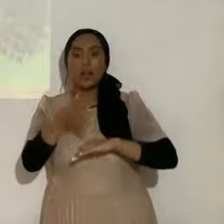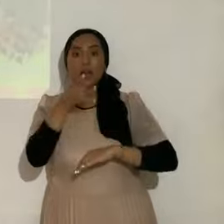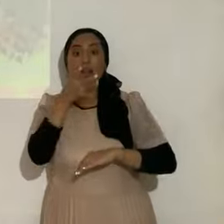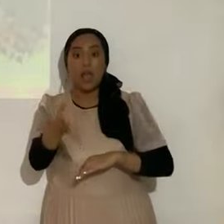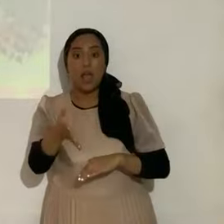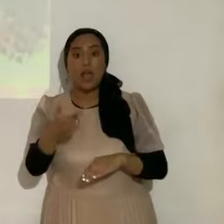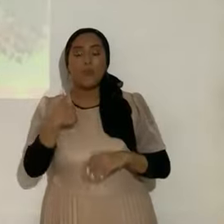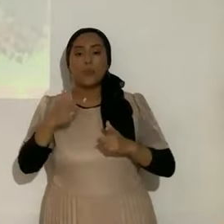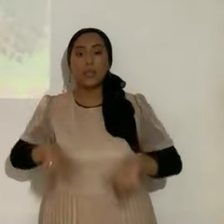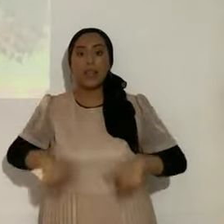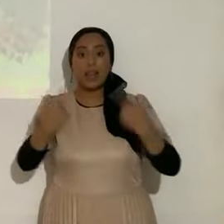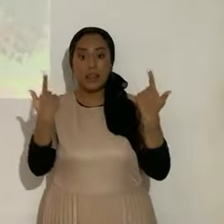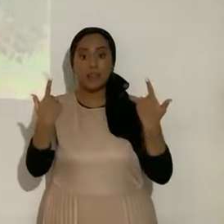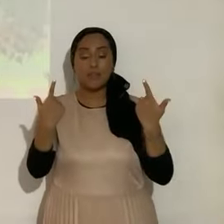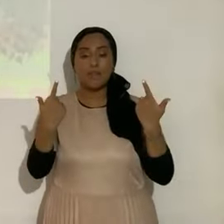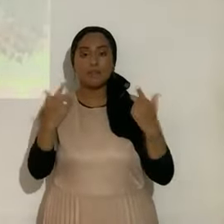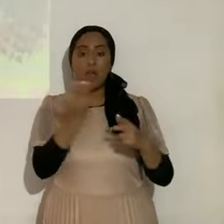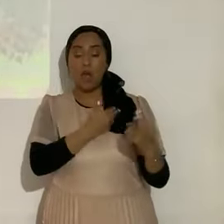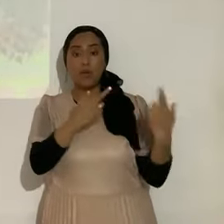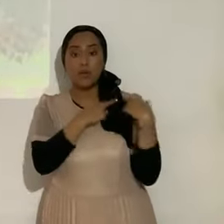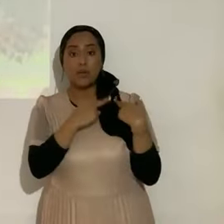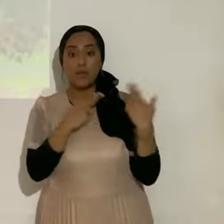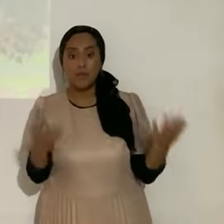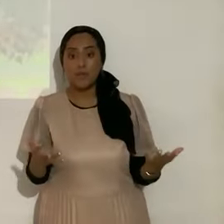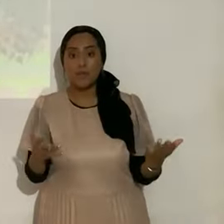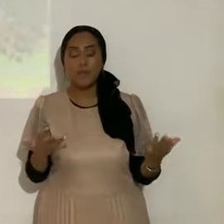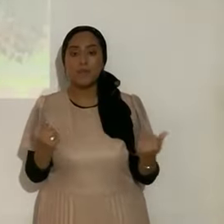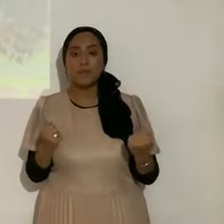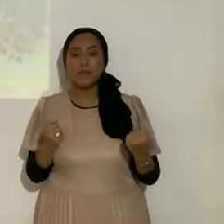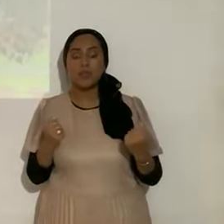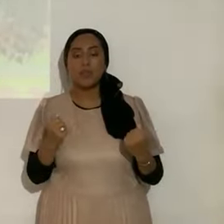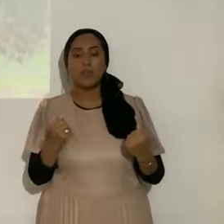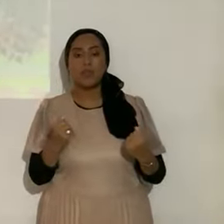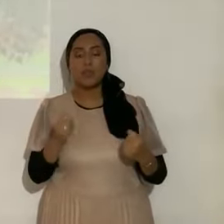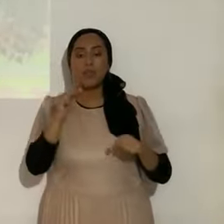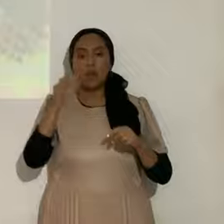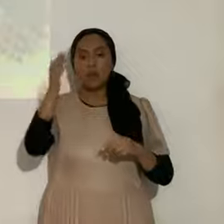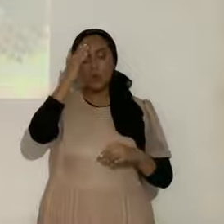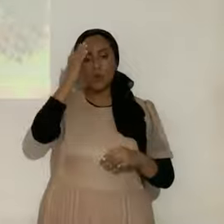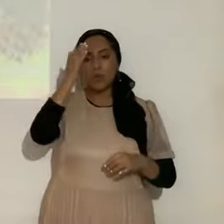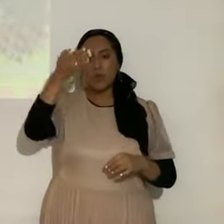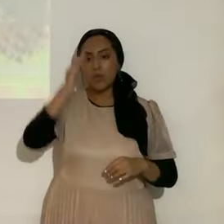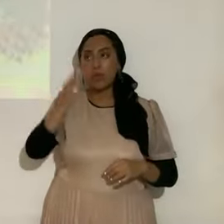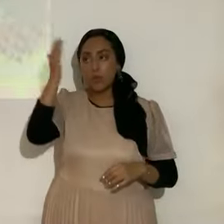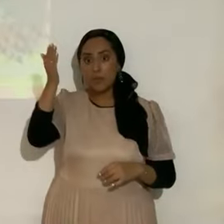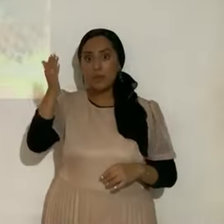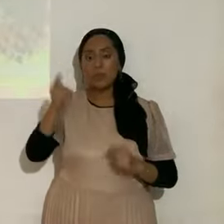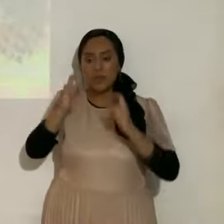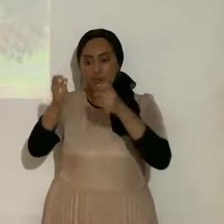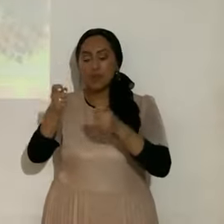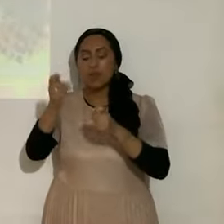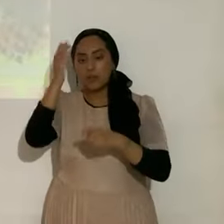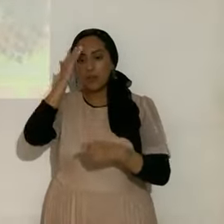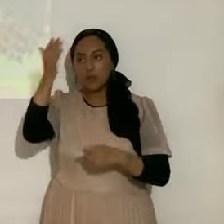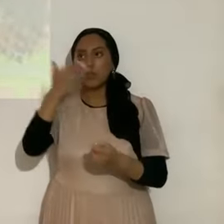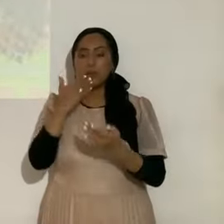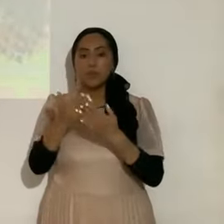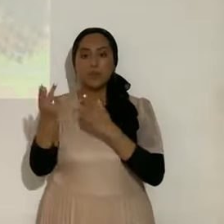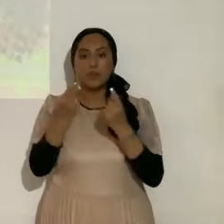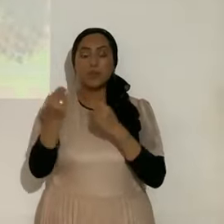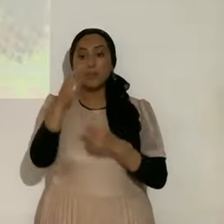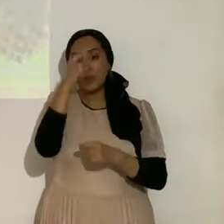Y vivamos entonces como corresponde, como aquel que conoce a Elohim. Dar a notar sus buenas obras.